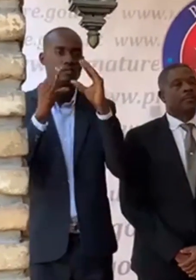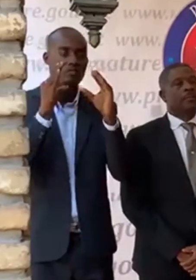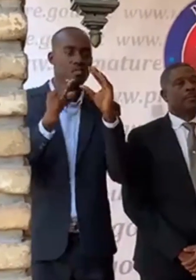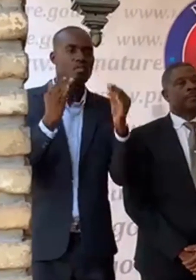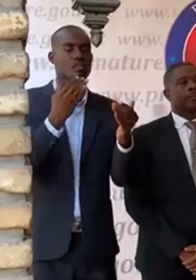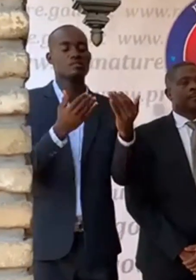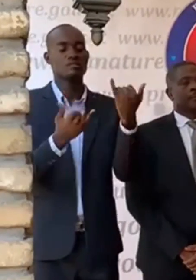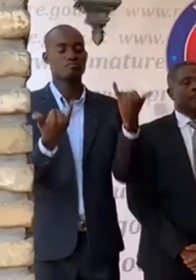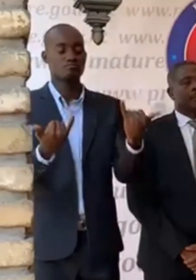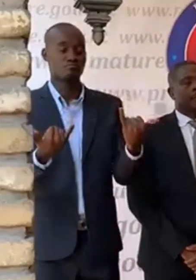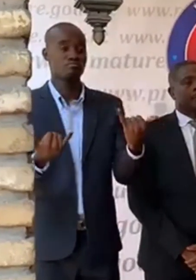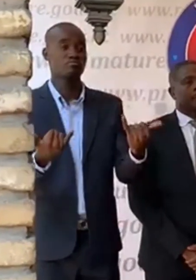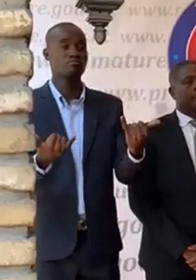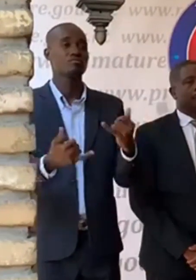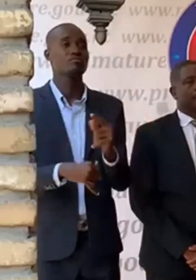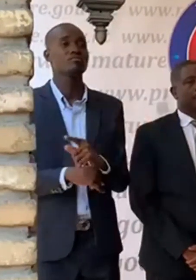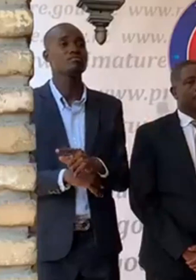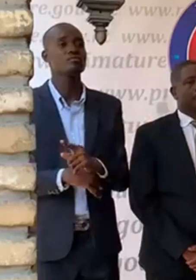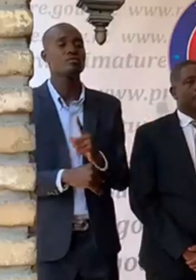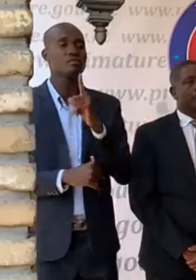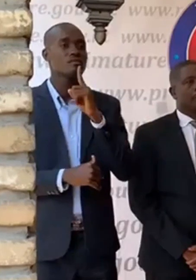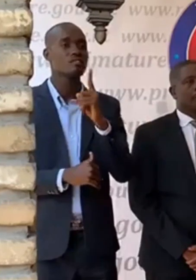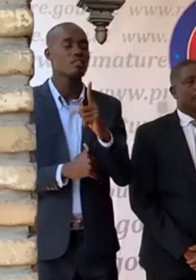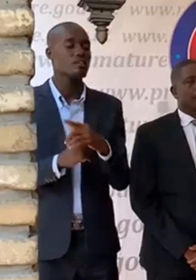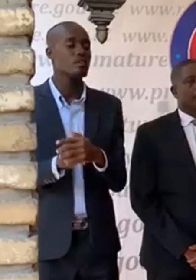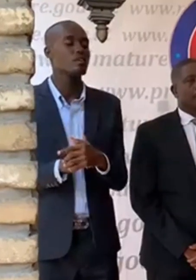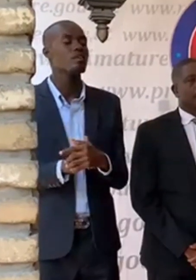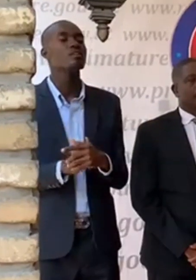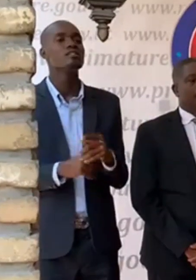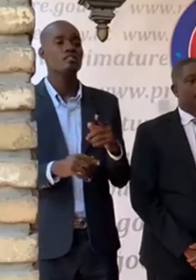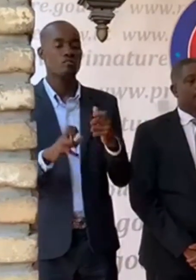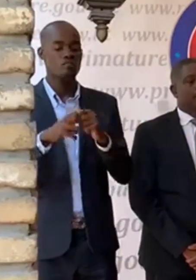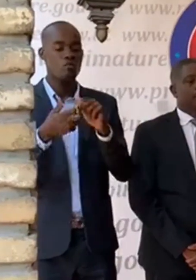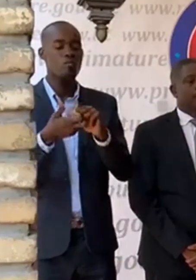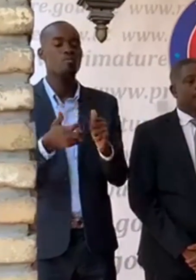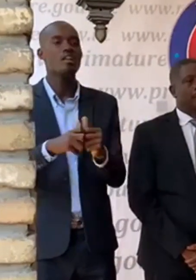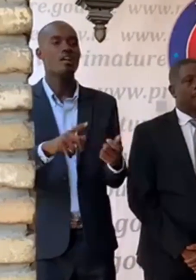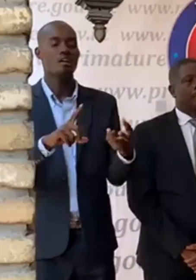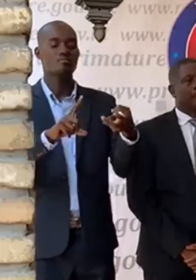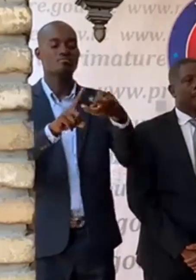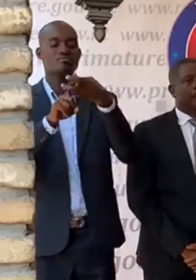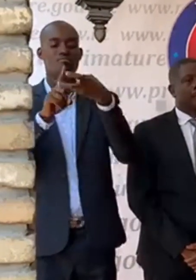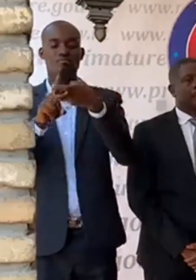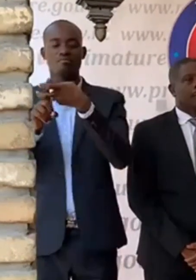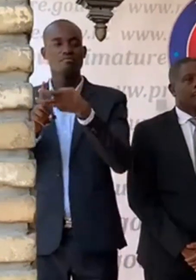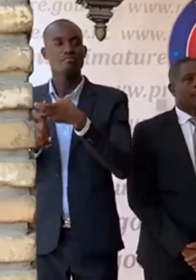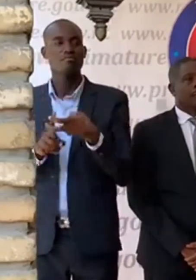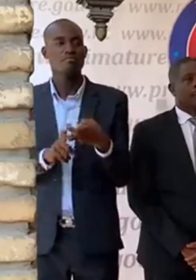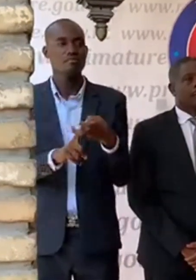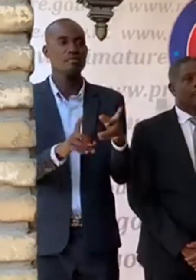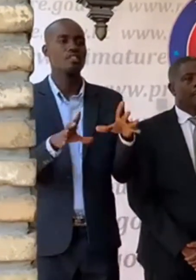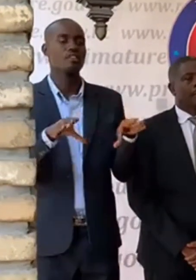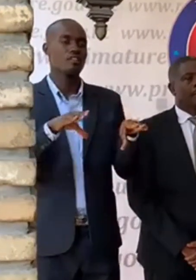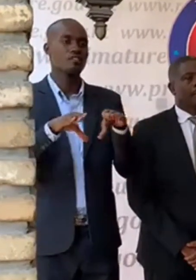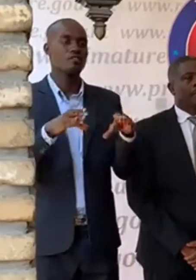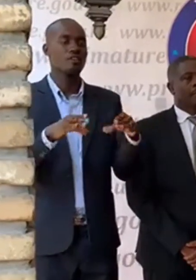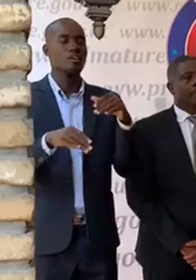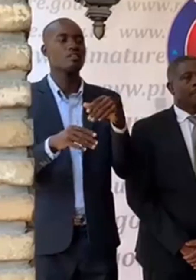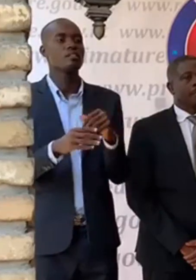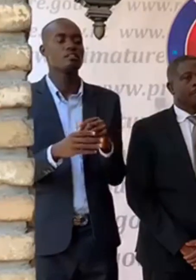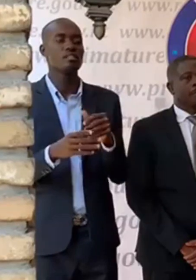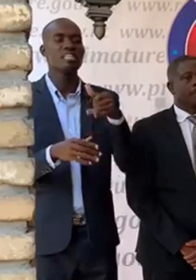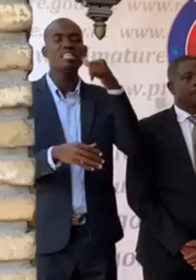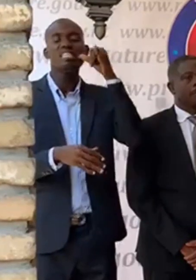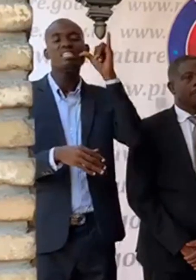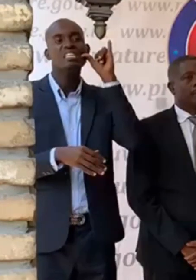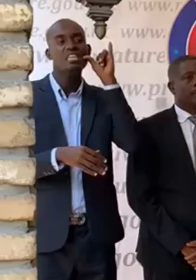léo nan yon poste sous pouvoir, y a soucé comment yo et ouvert ko yo, comprendre pour yo capable soucé. Alors question